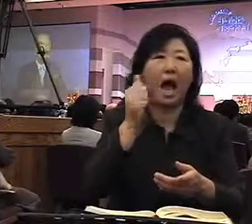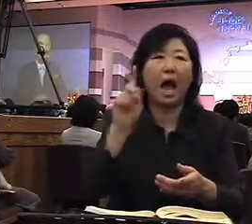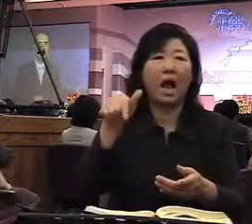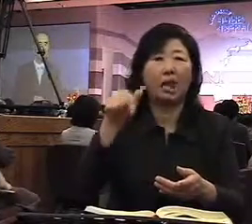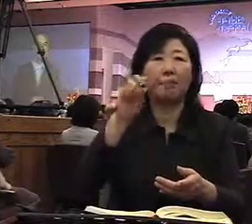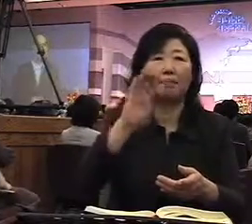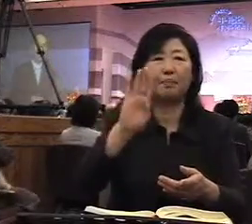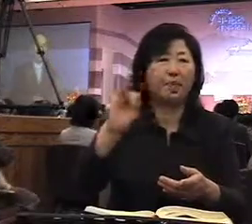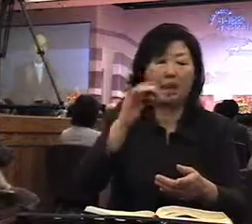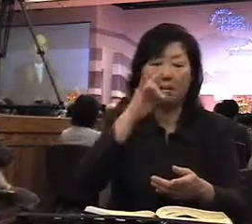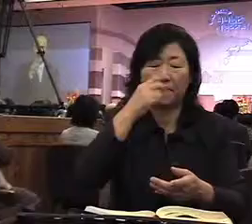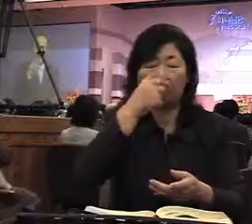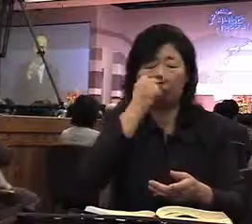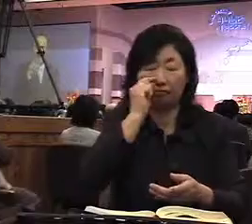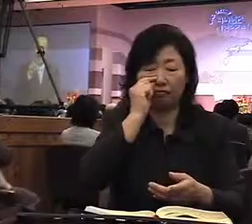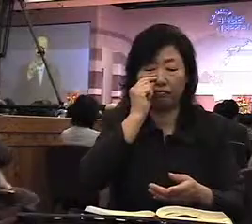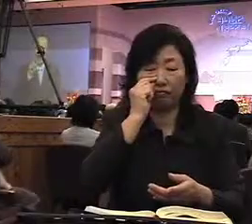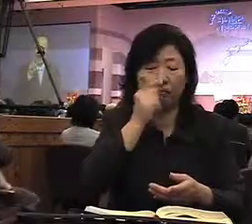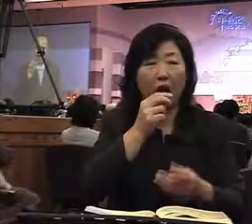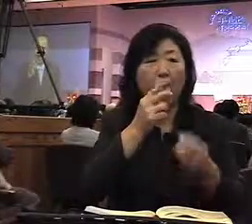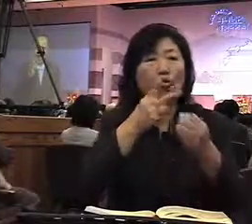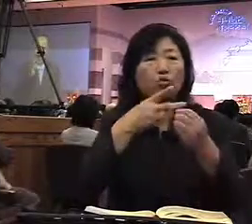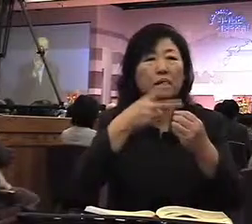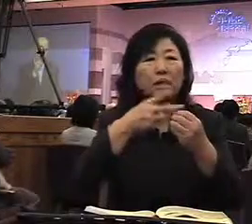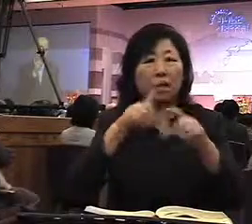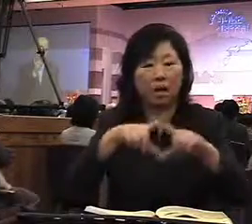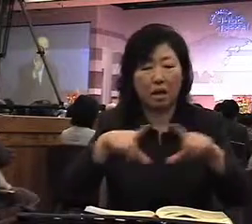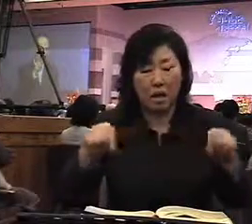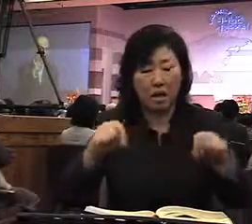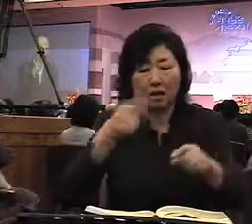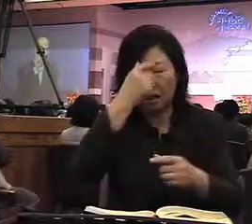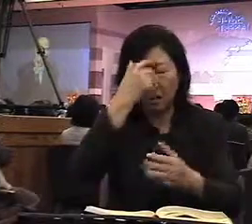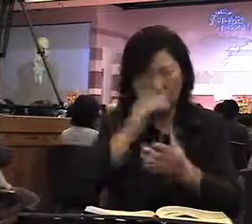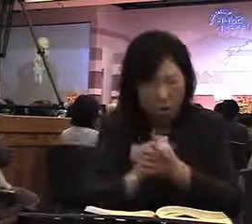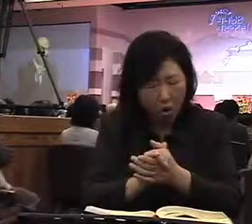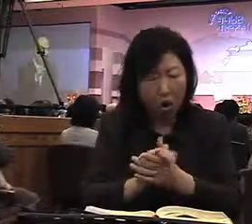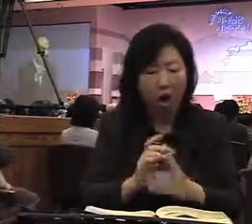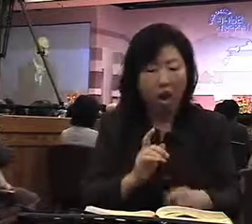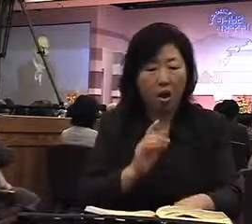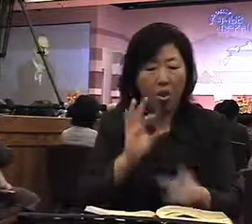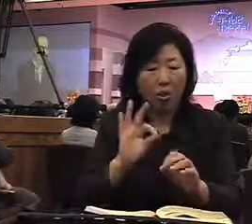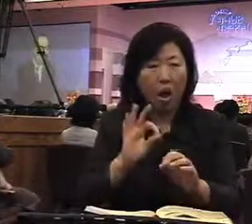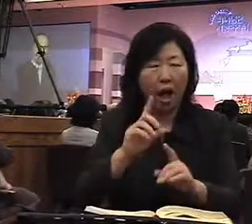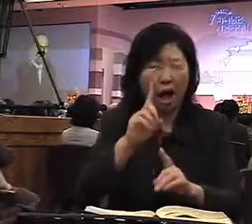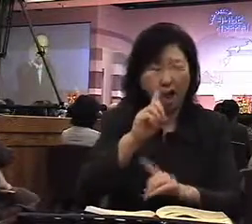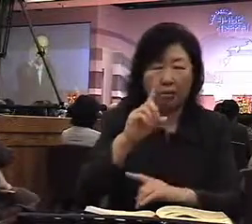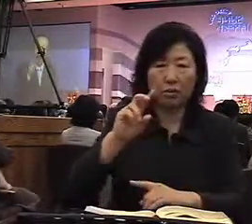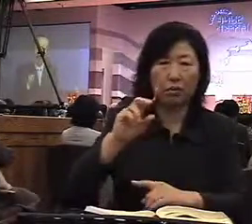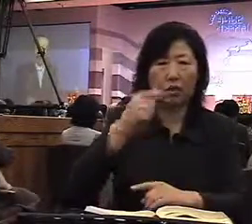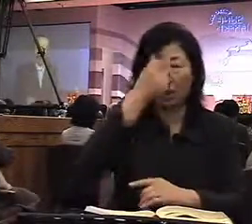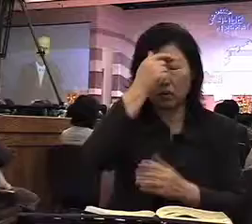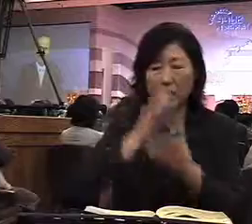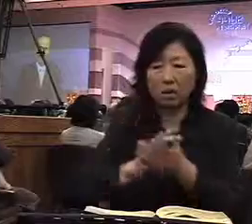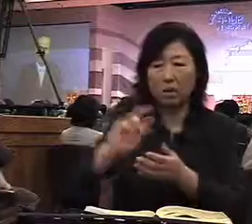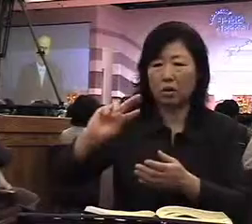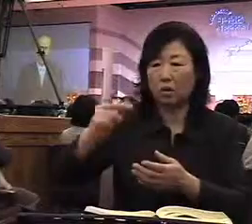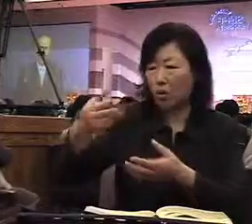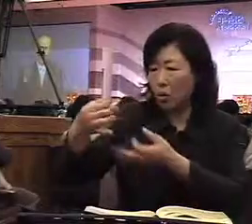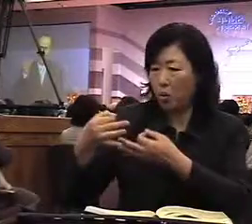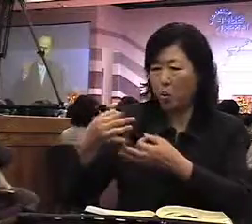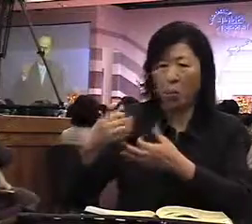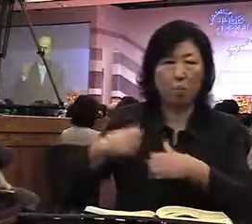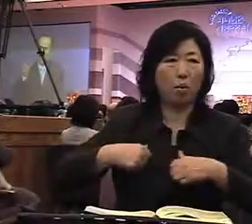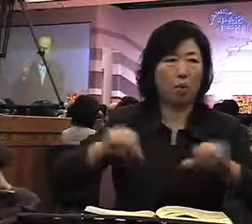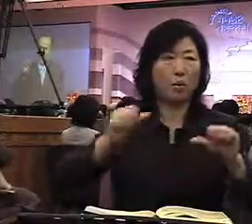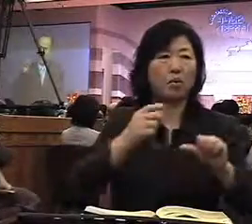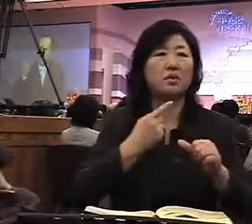아주 기도했습니다. 제가 평생에 그 기도를 하고 그걸 본 다음에 한 번도 뒤돌아보거나 포기해본 적 없습니다.